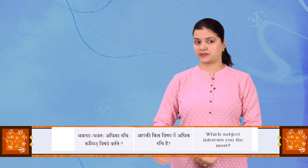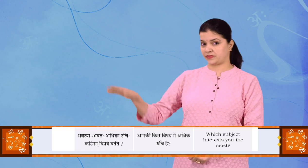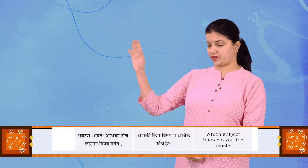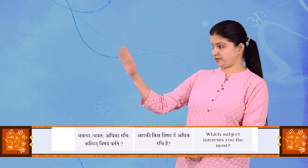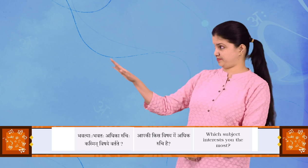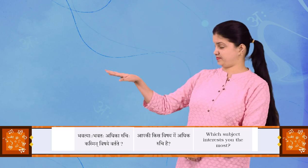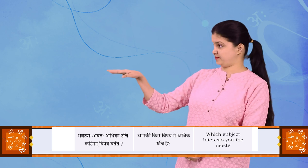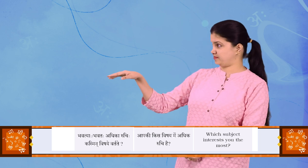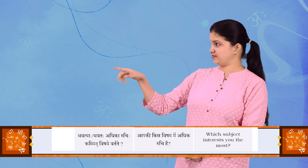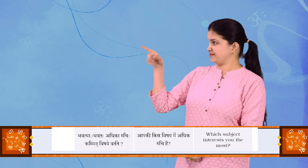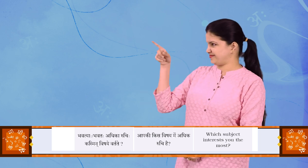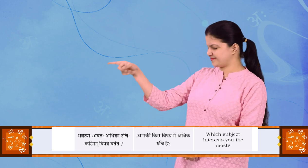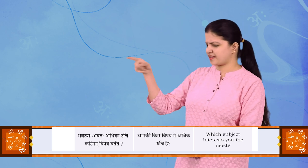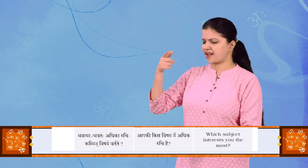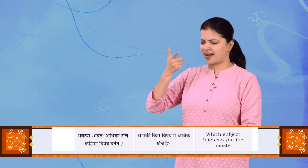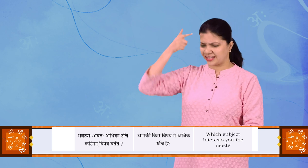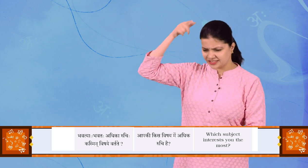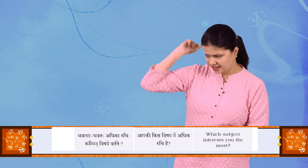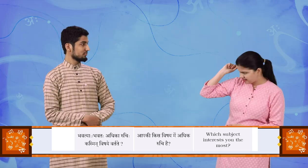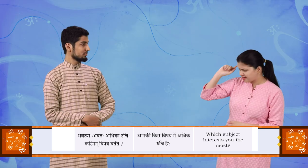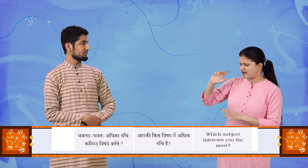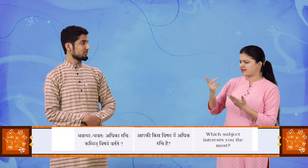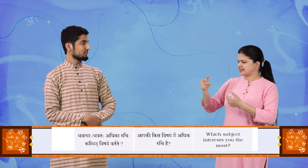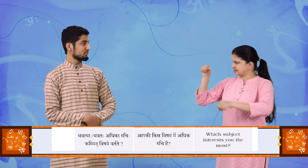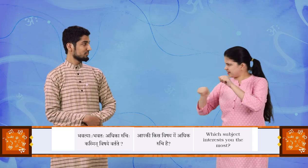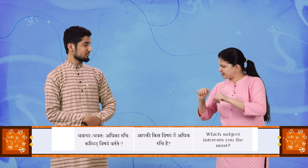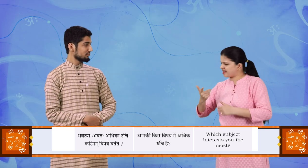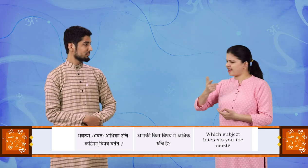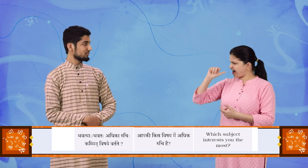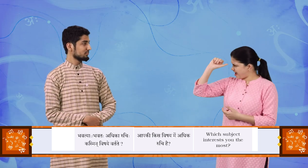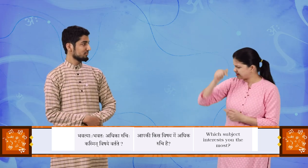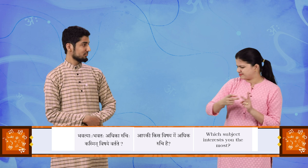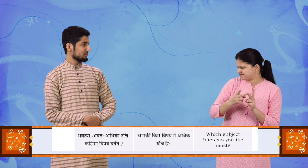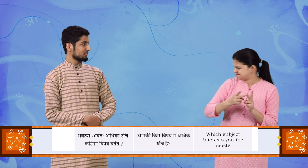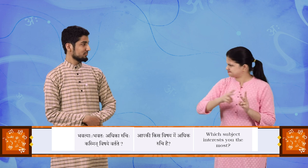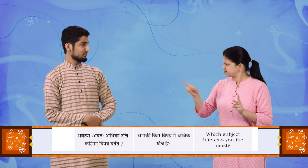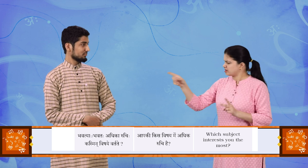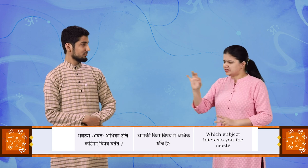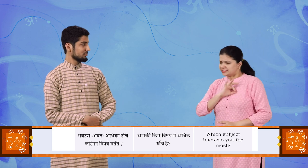को फतेह का अधिकार रुचि ही कश्मीर मिश्रा यह भरते